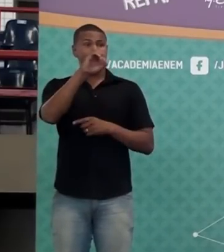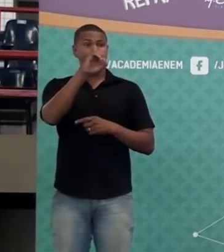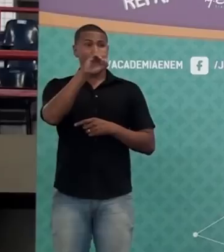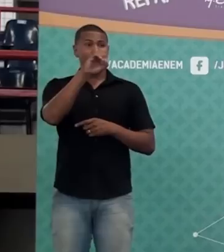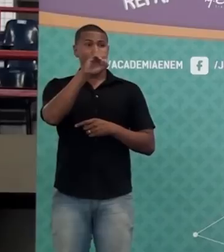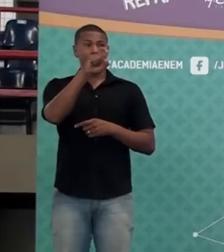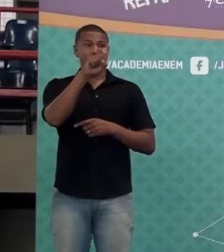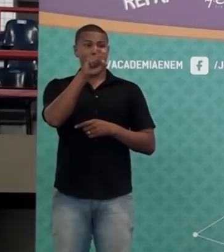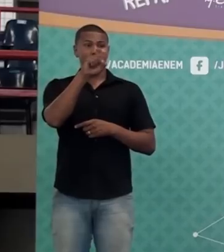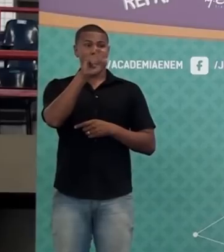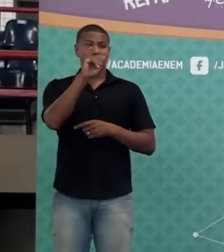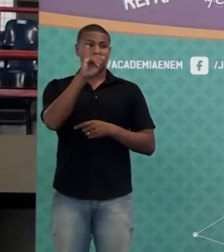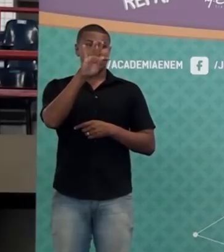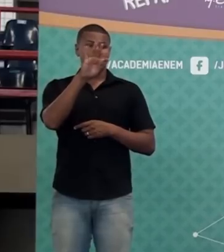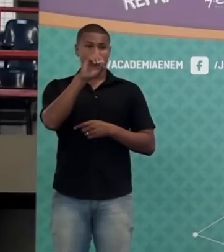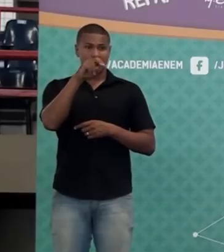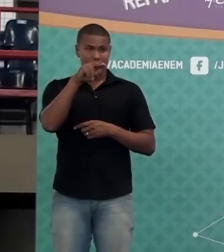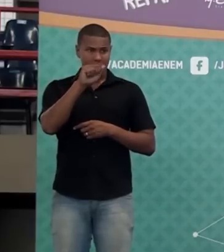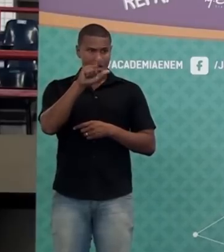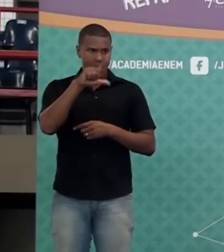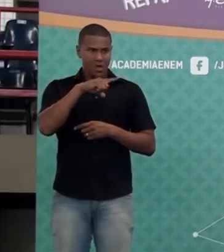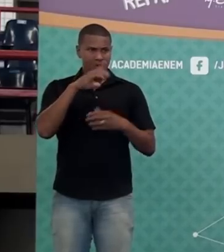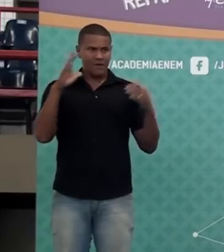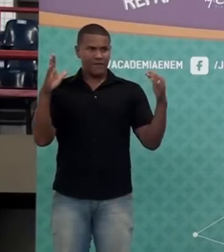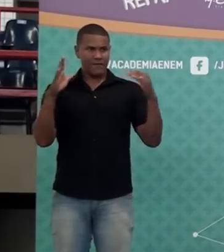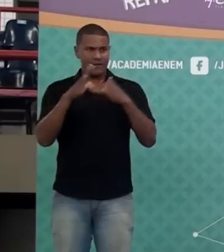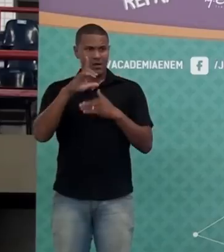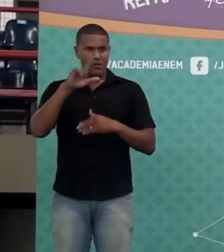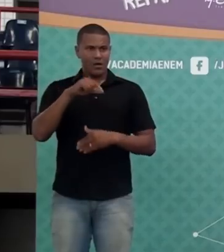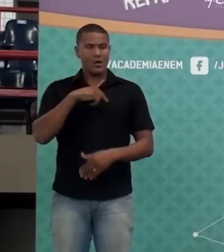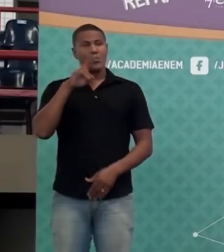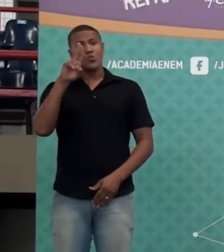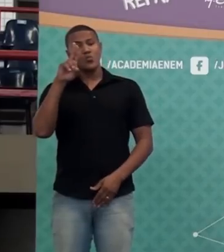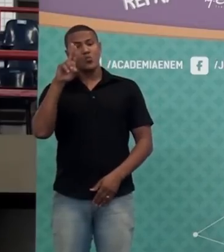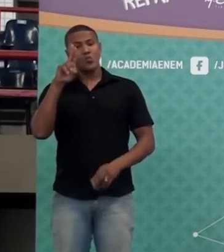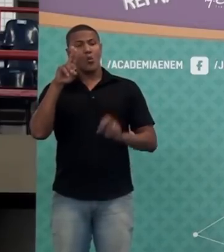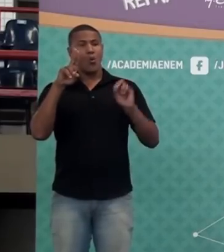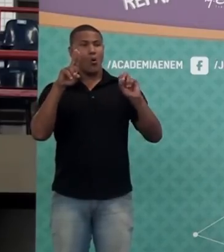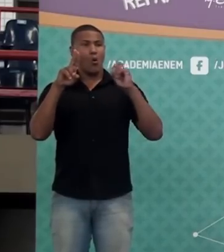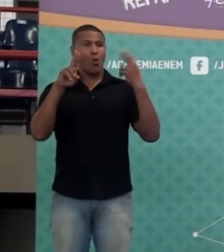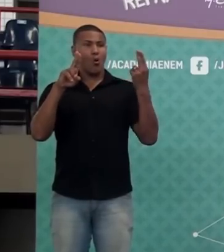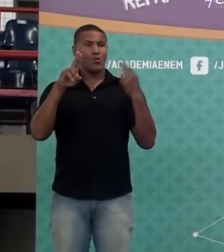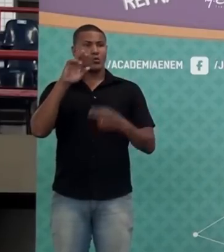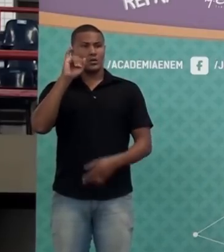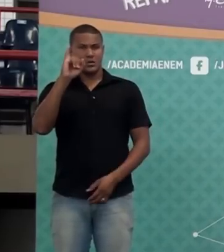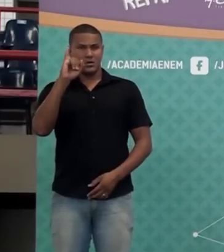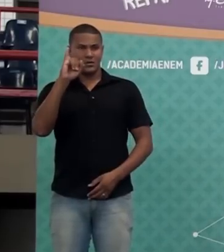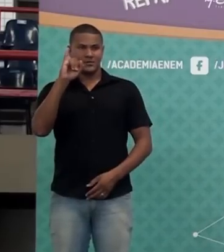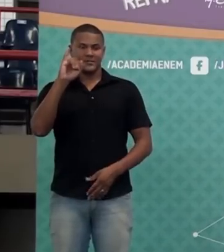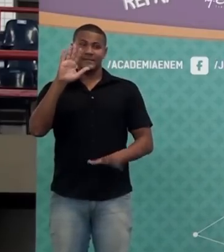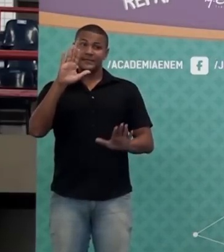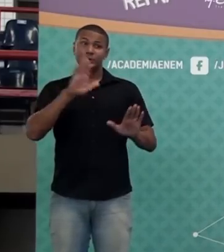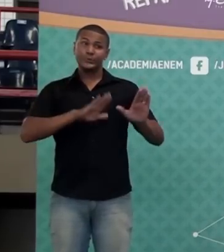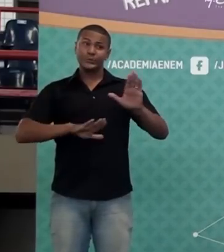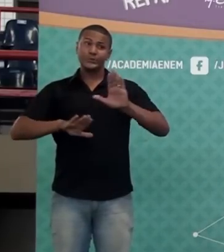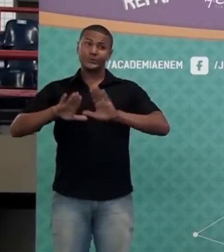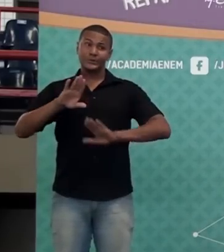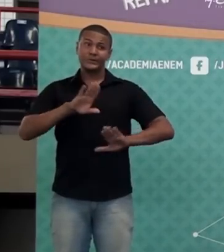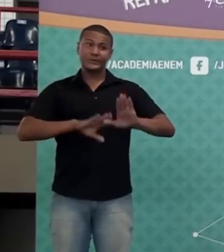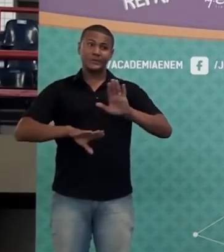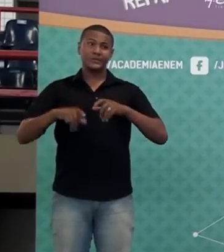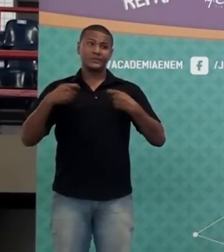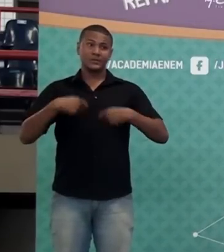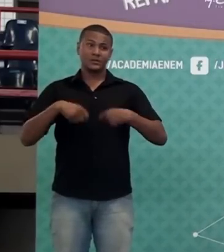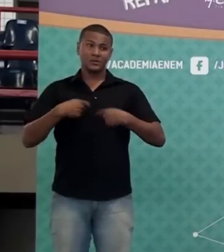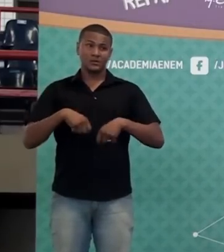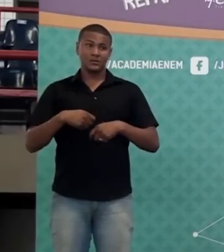I, tenha cuidado, vai ter vezes que tem acento e outras vezes não tem acento. A gente vai ter que tomar